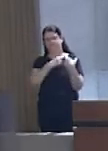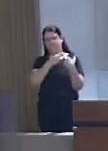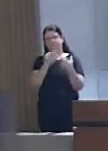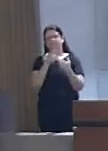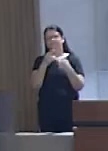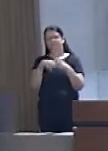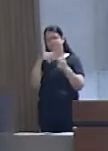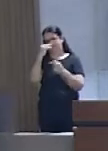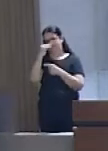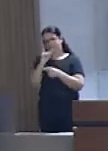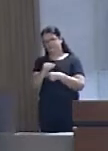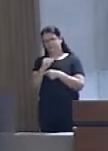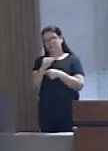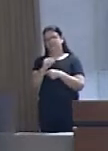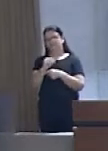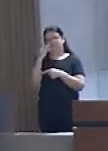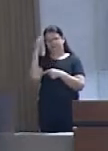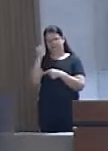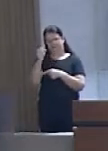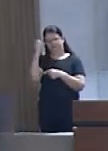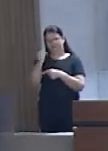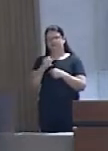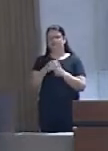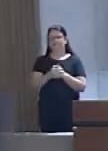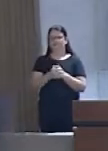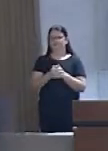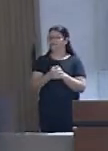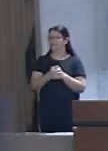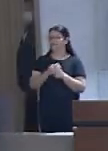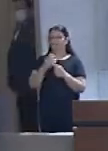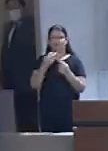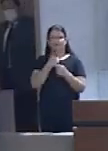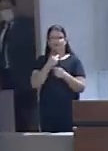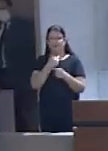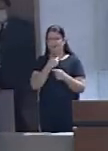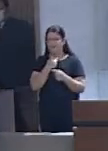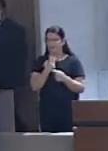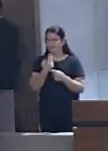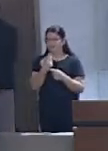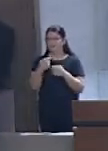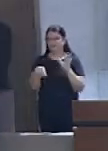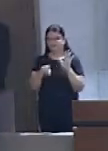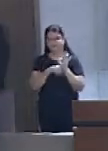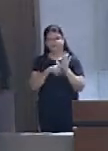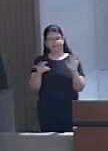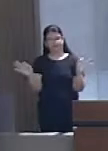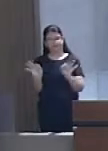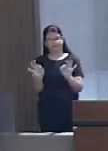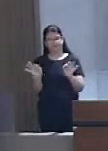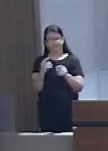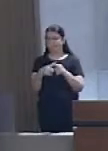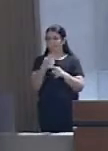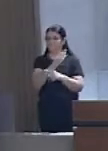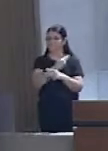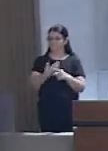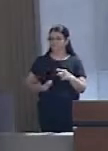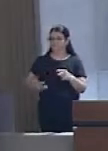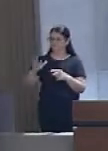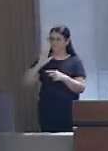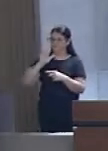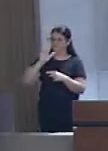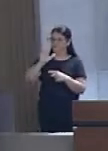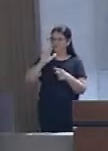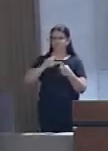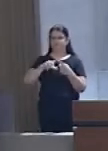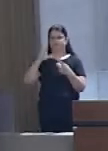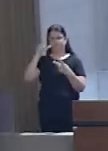descaso com a Previdência Social. Isso nós não podemos negar, porque nos governos de Lula, de